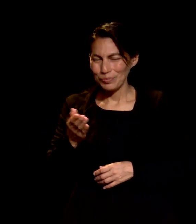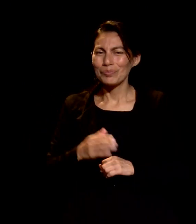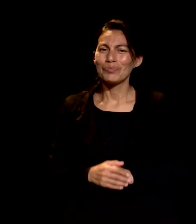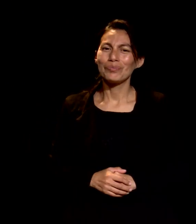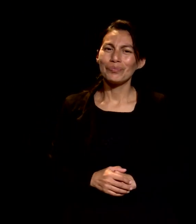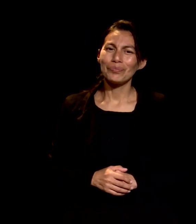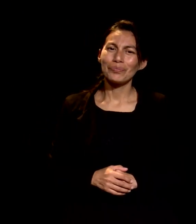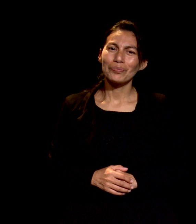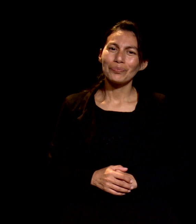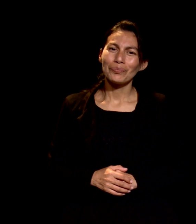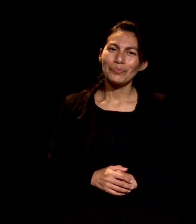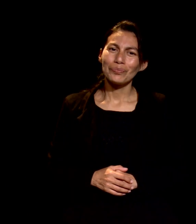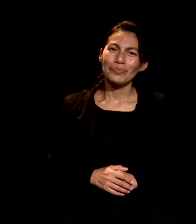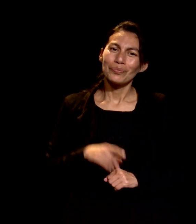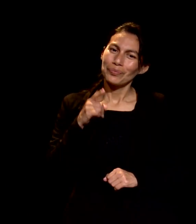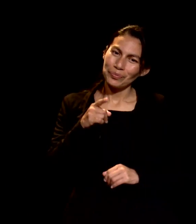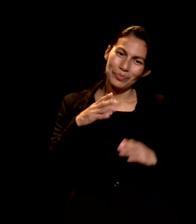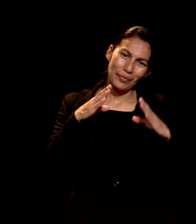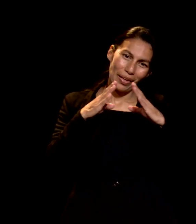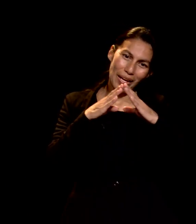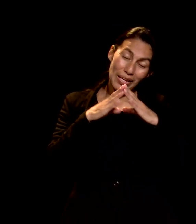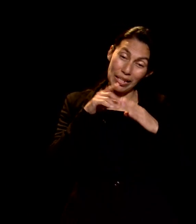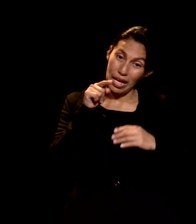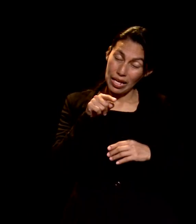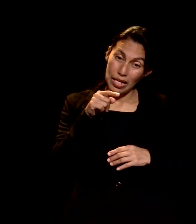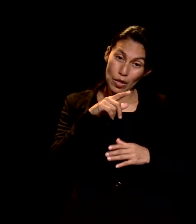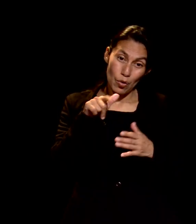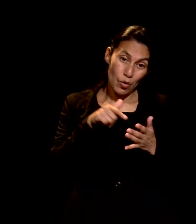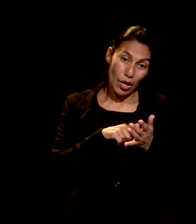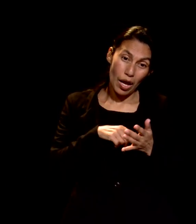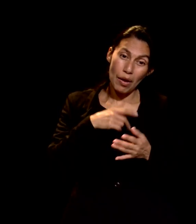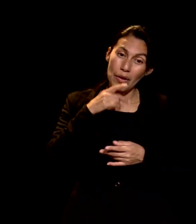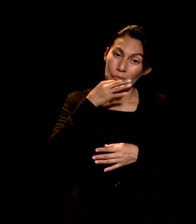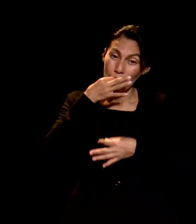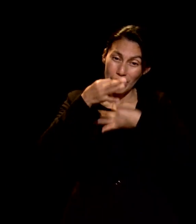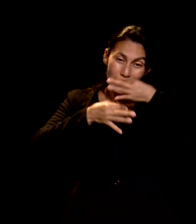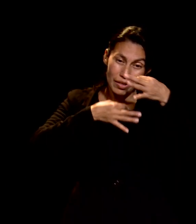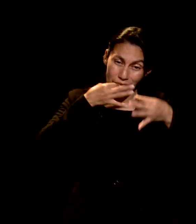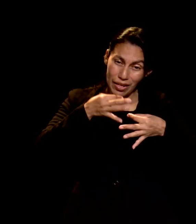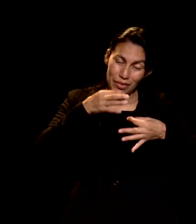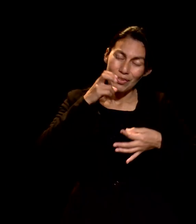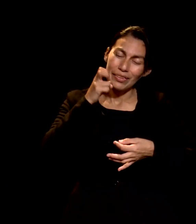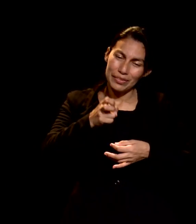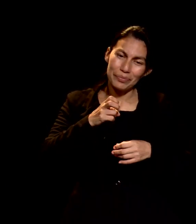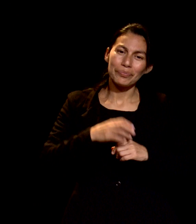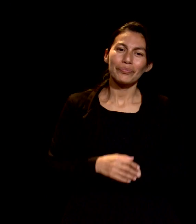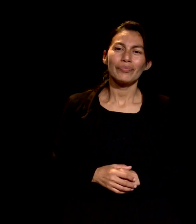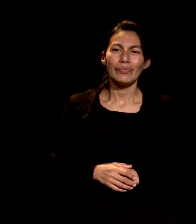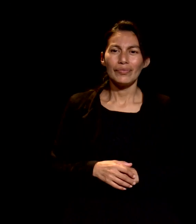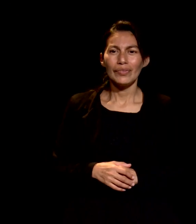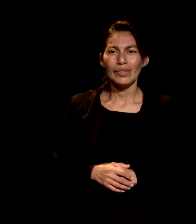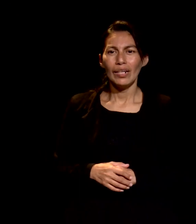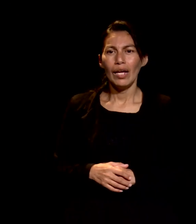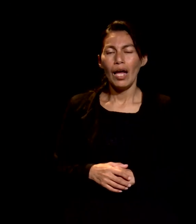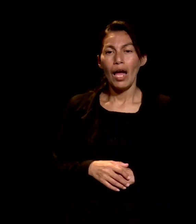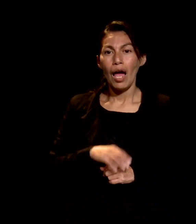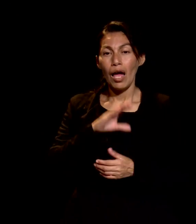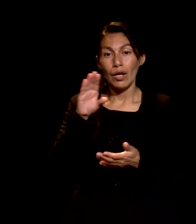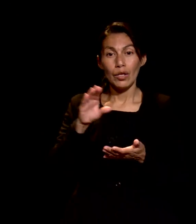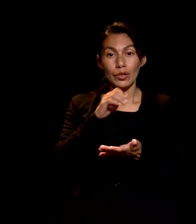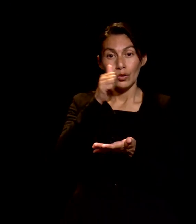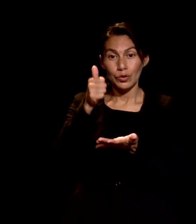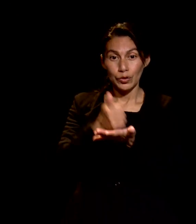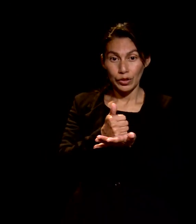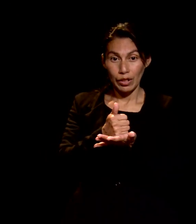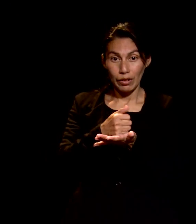hogar donde se está predicando la palabra de Dios Nos escribe de